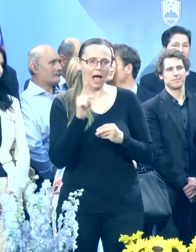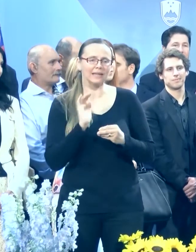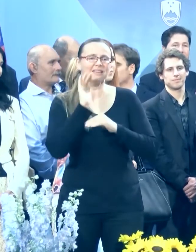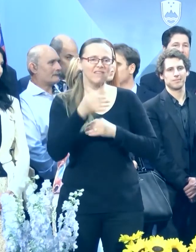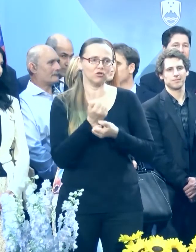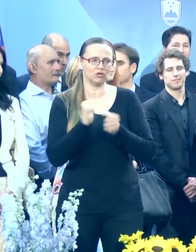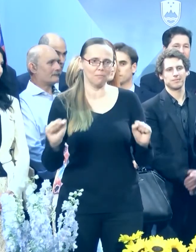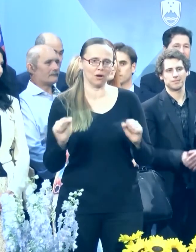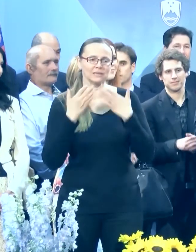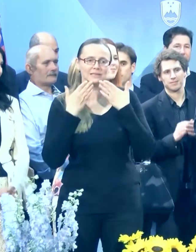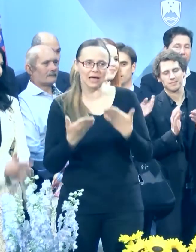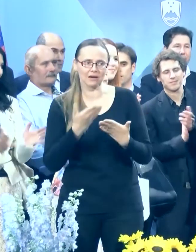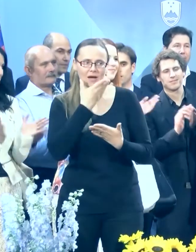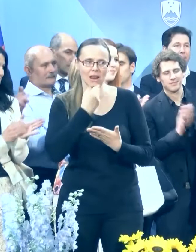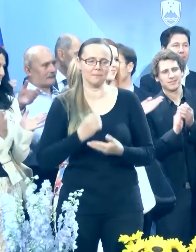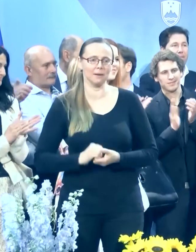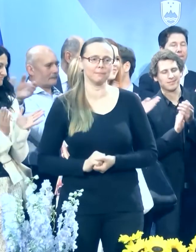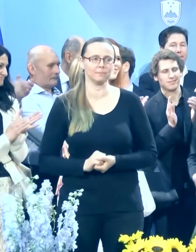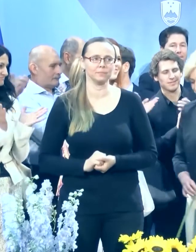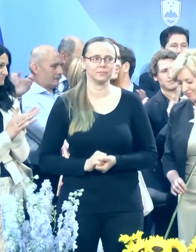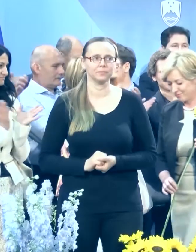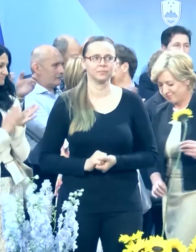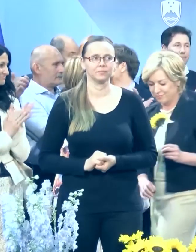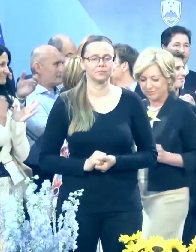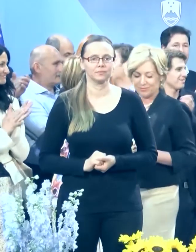demokracije. Hvala lepa.